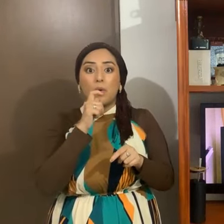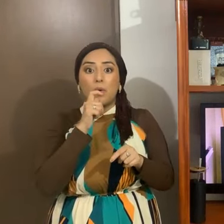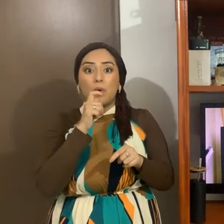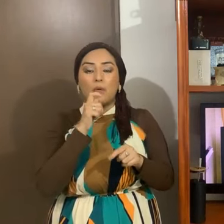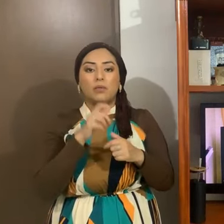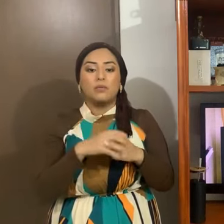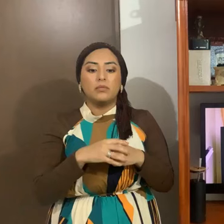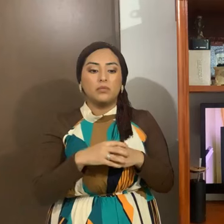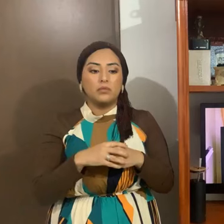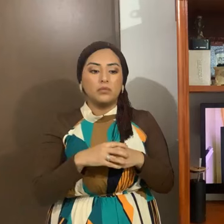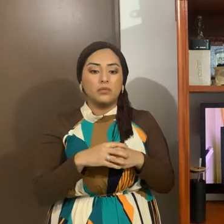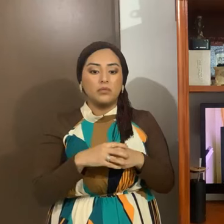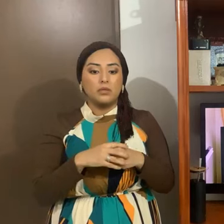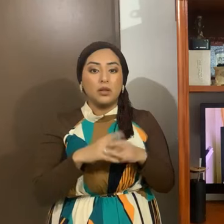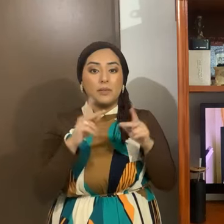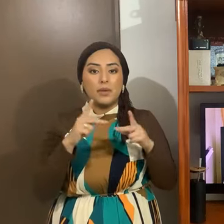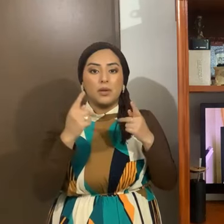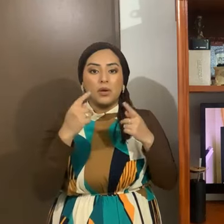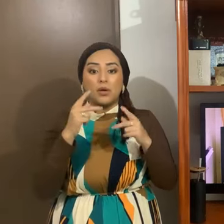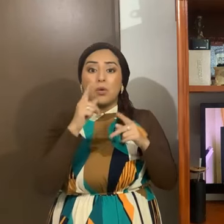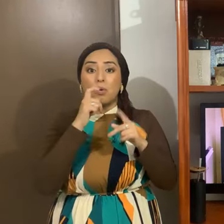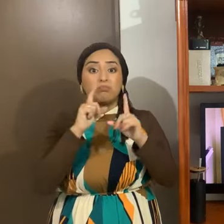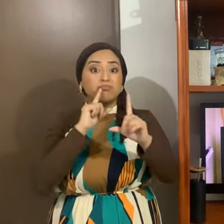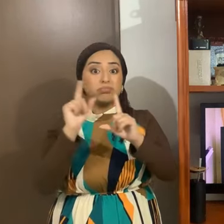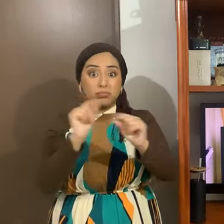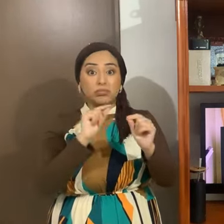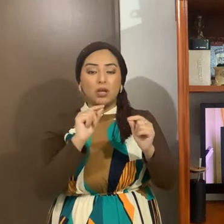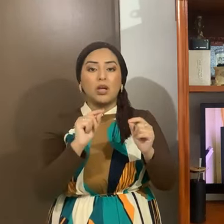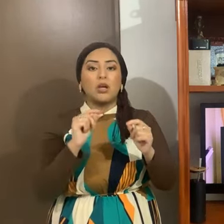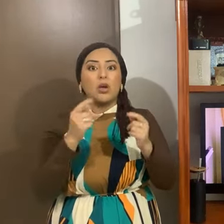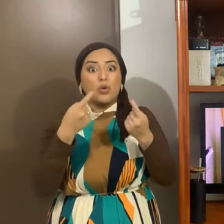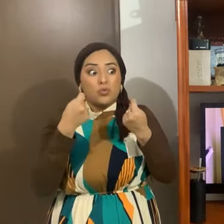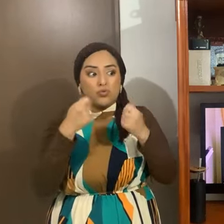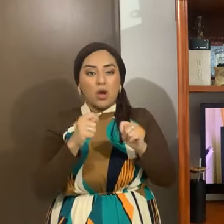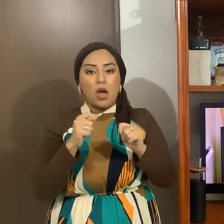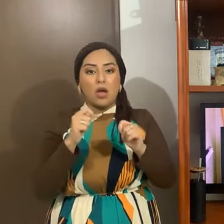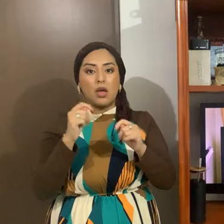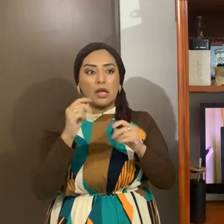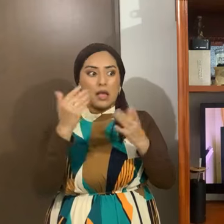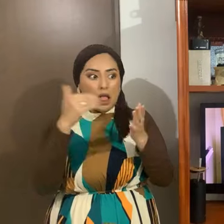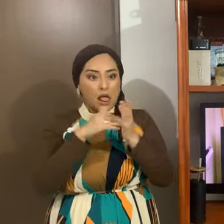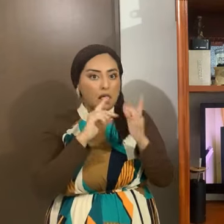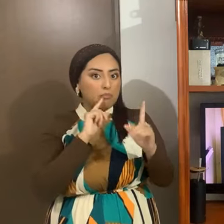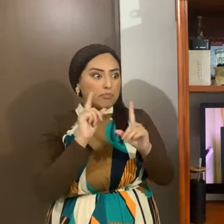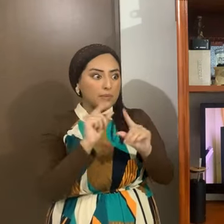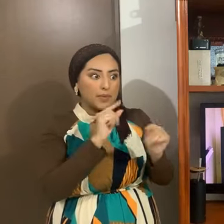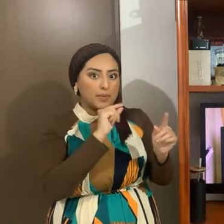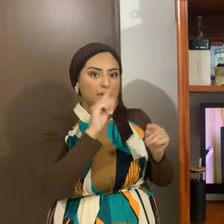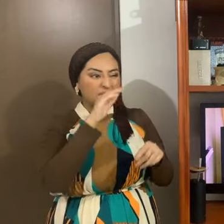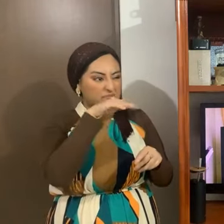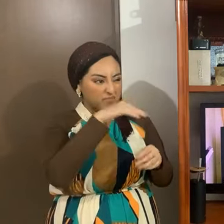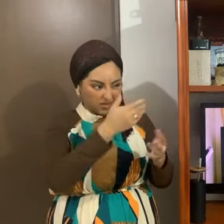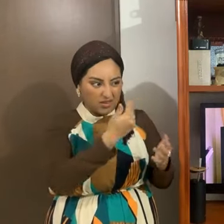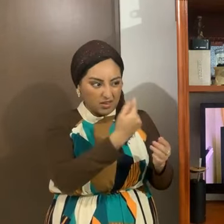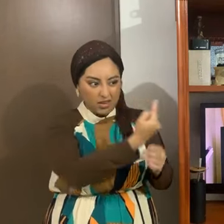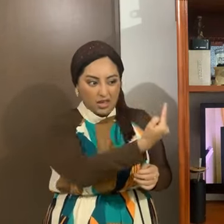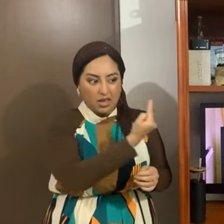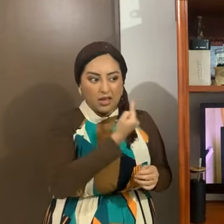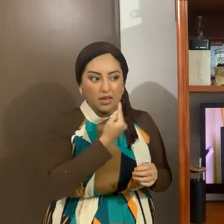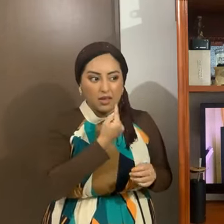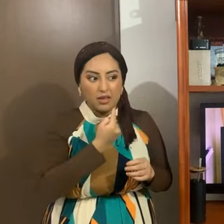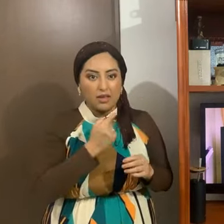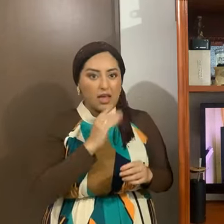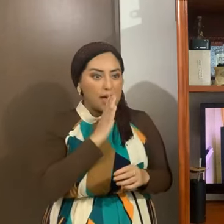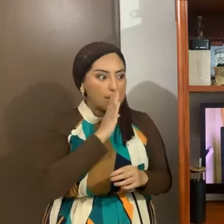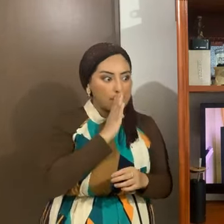y entrometidos van a buscar chismear con quien tengan enfrente y hablar mal de alguien tan